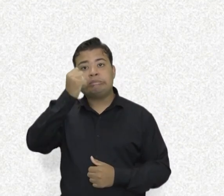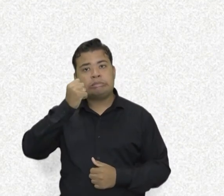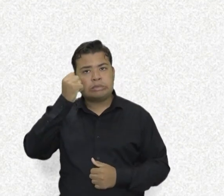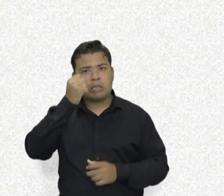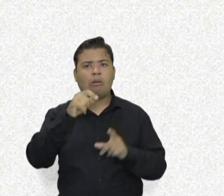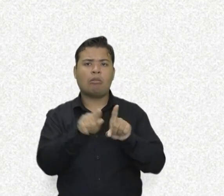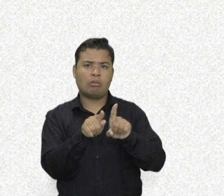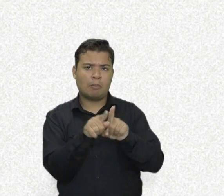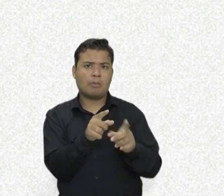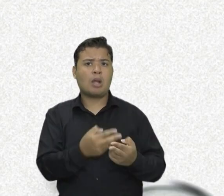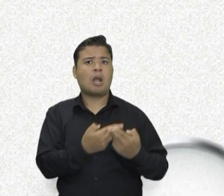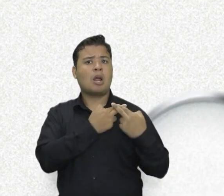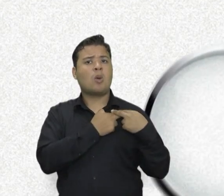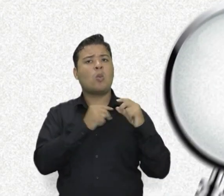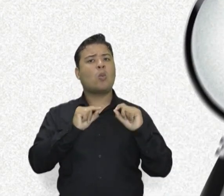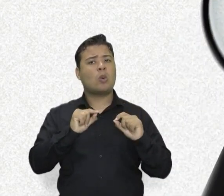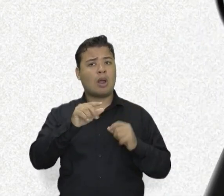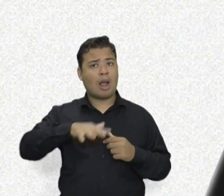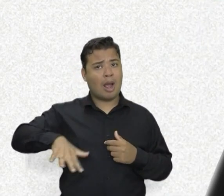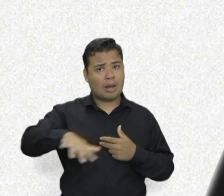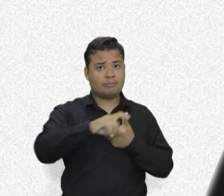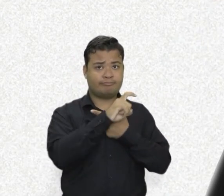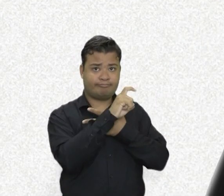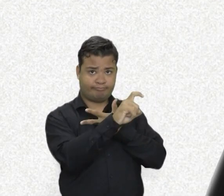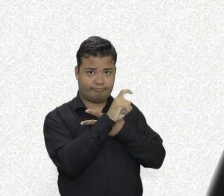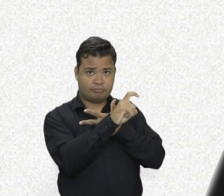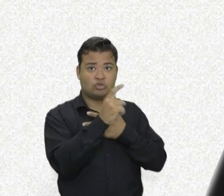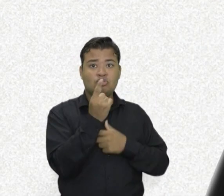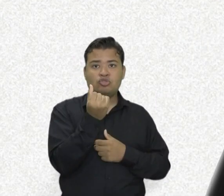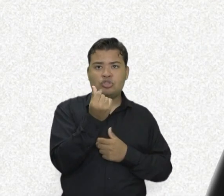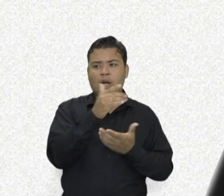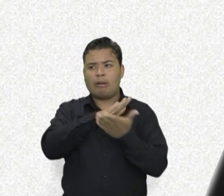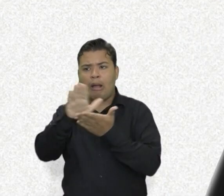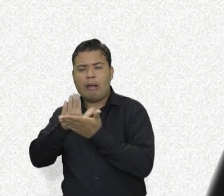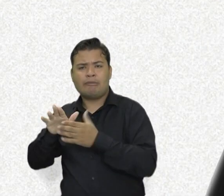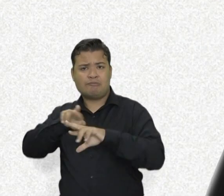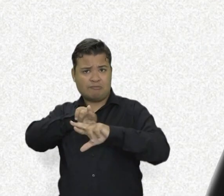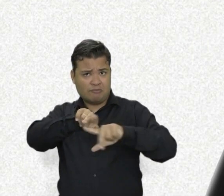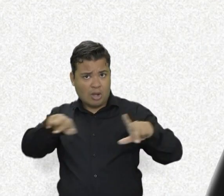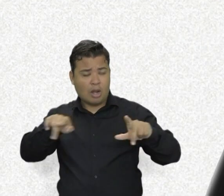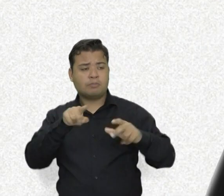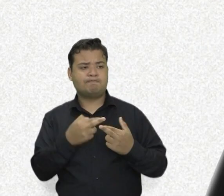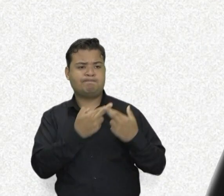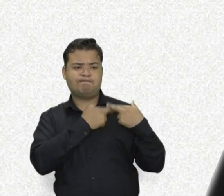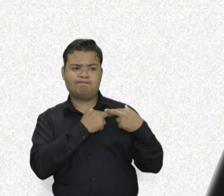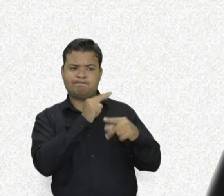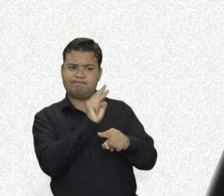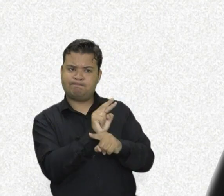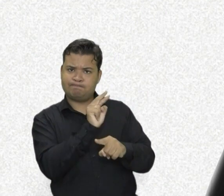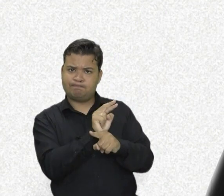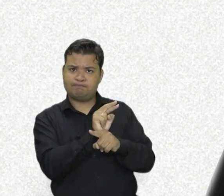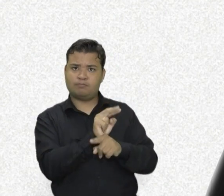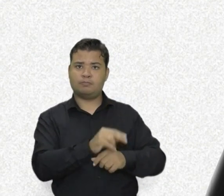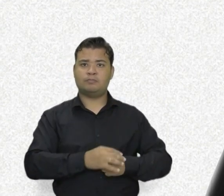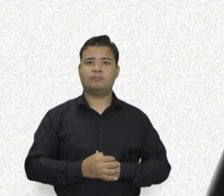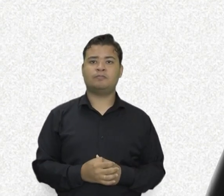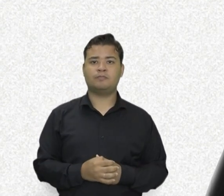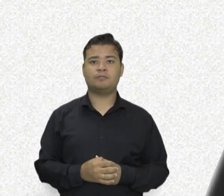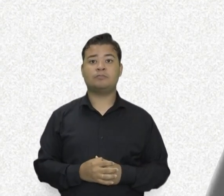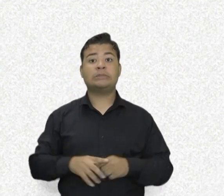Os senadores e senadoras também têm o papel de aprovar todas as operações financeiras do Executivo